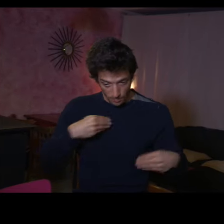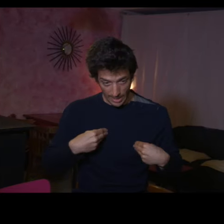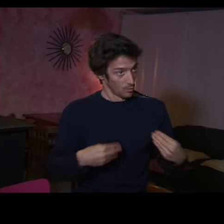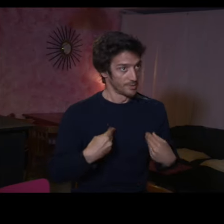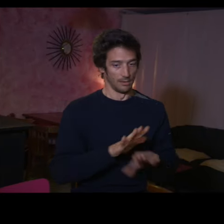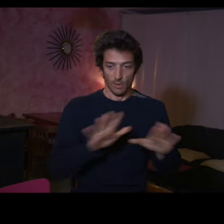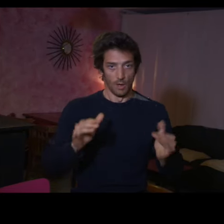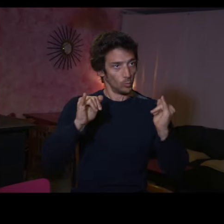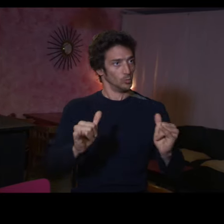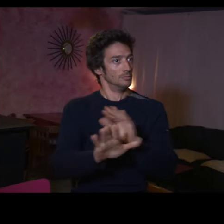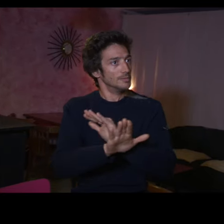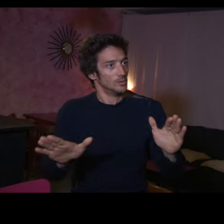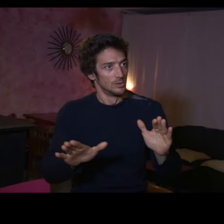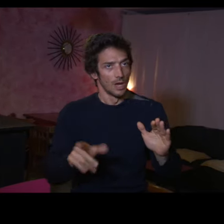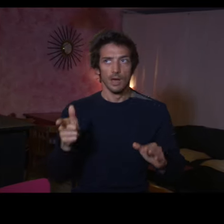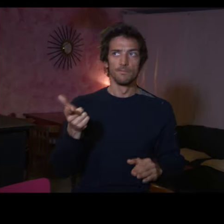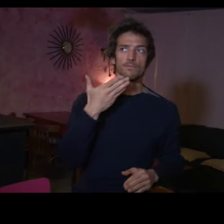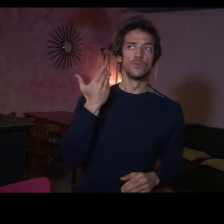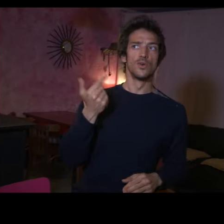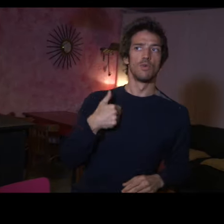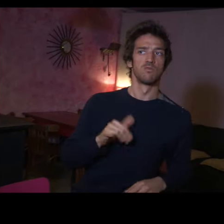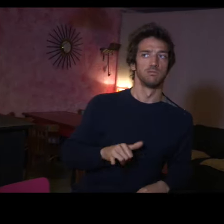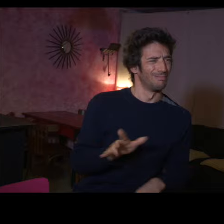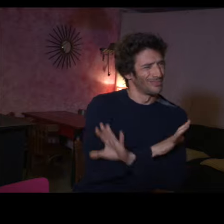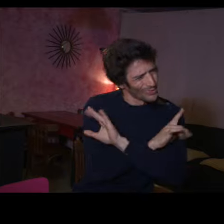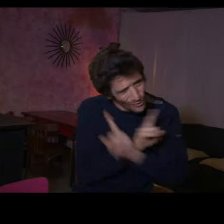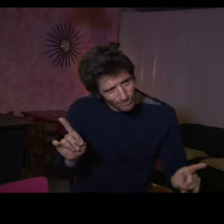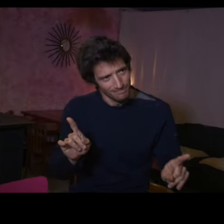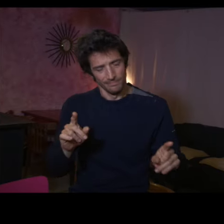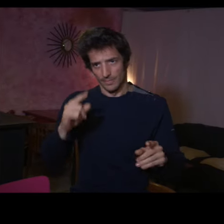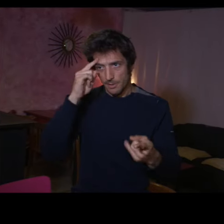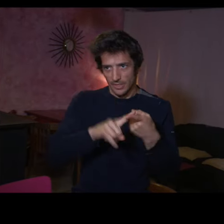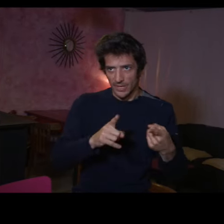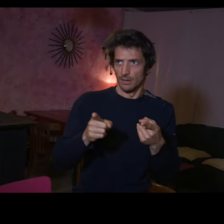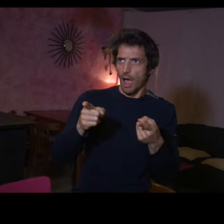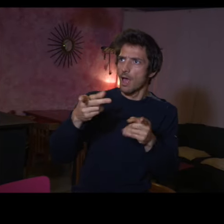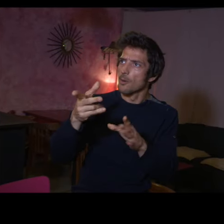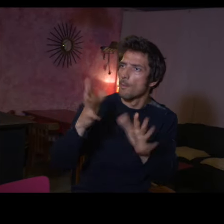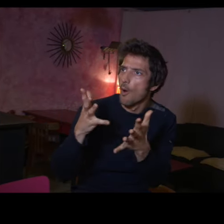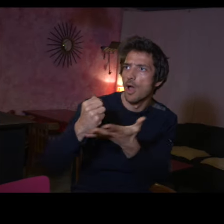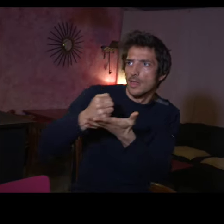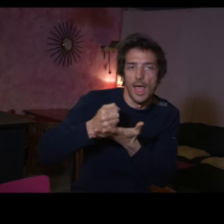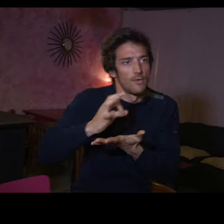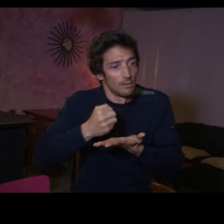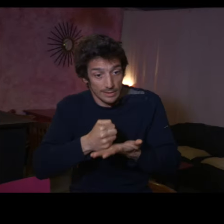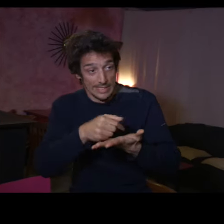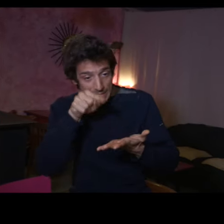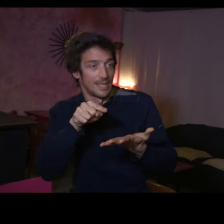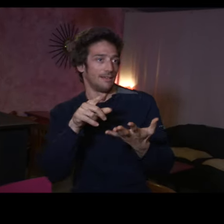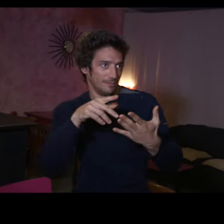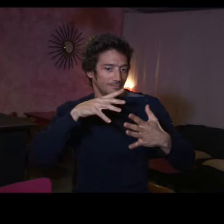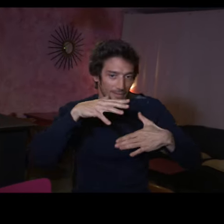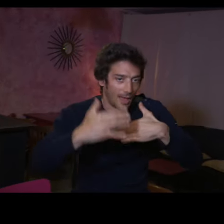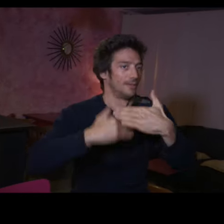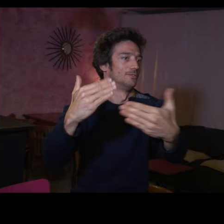est comédien, tout le monde joue et on reste là-dessus. Il n'y a pas d'idée de jugement de « moi je suis meilleur que lui », on est sur de l'entraide